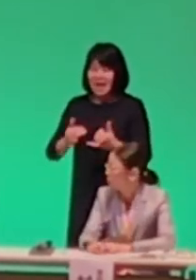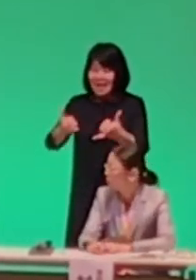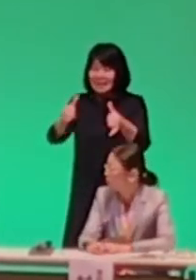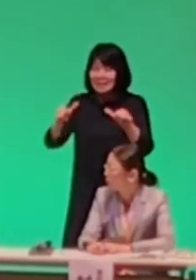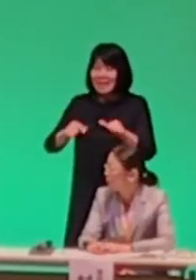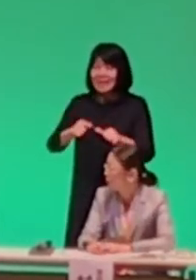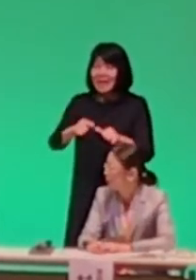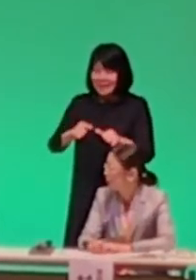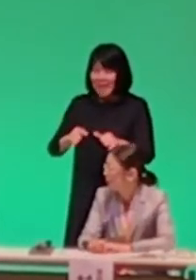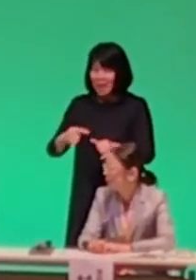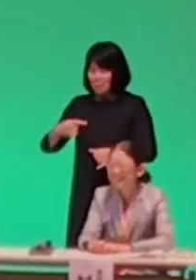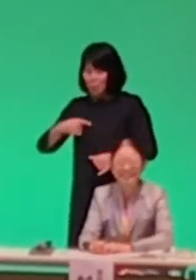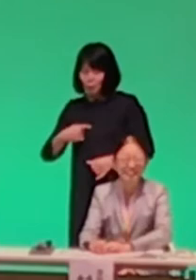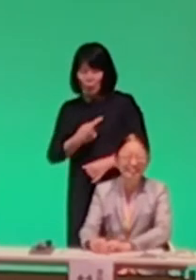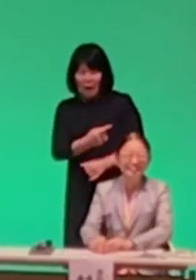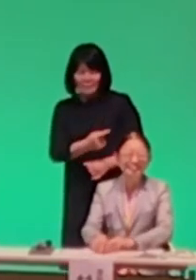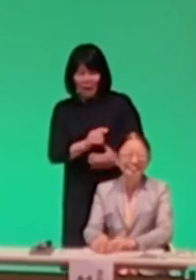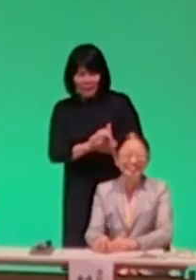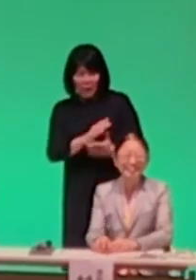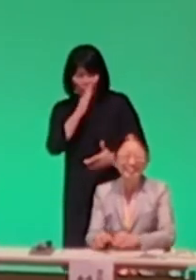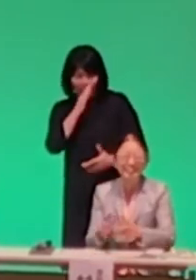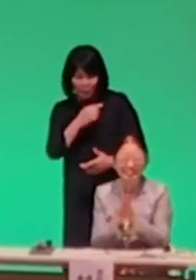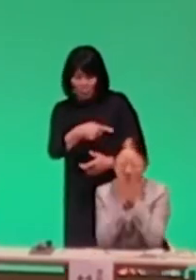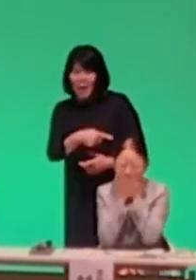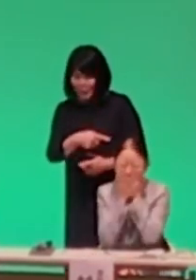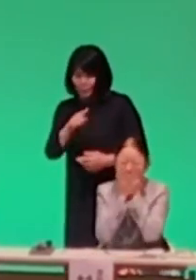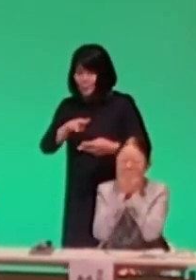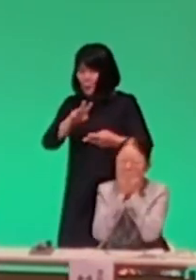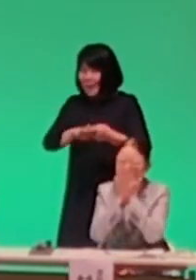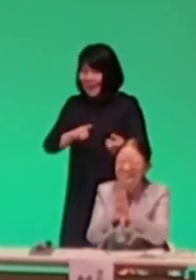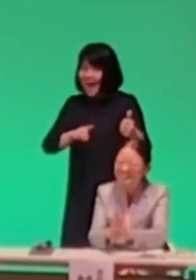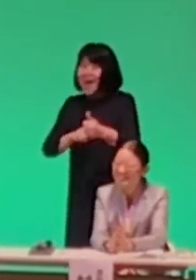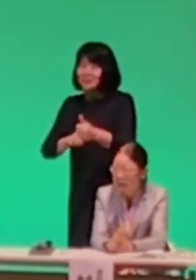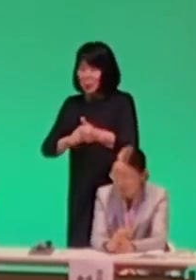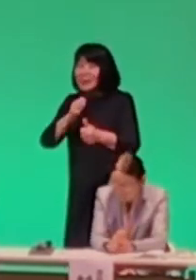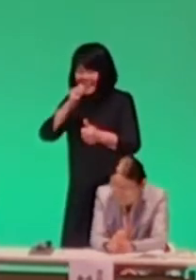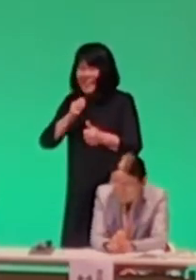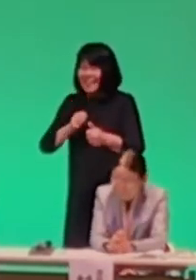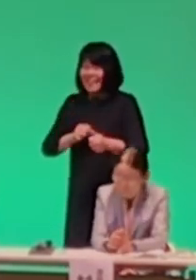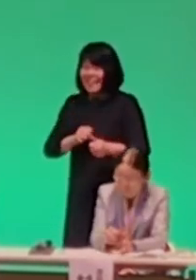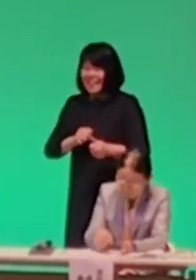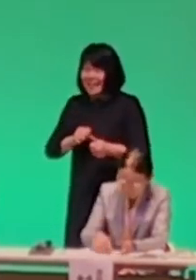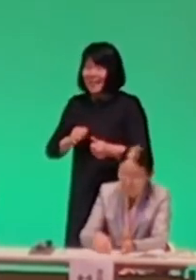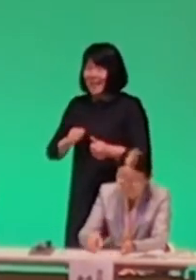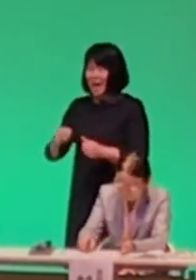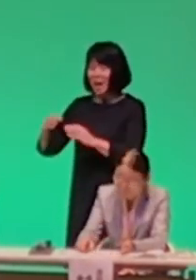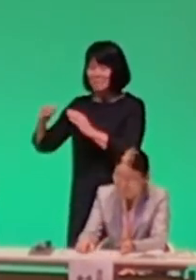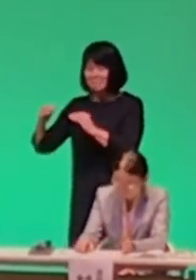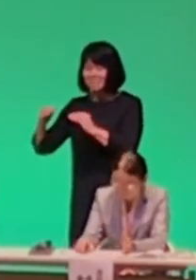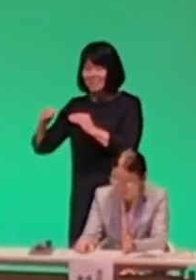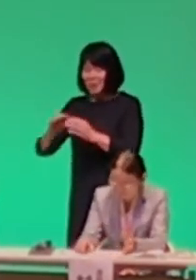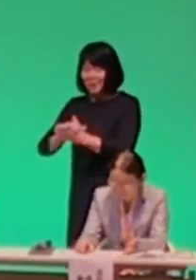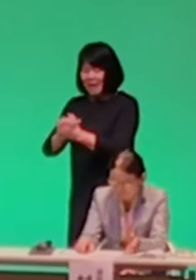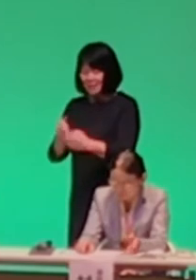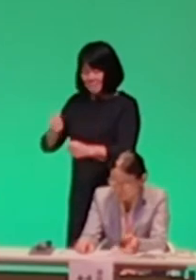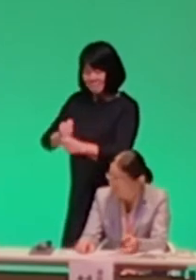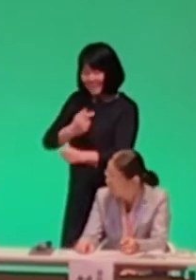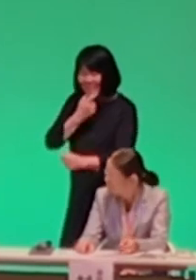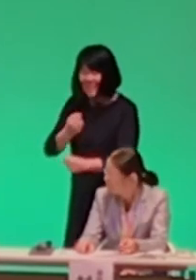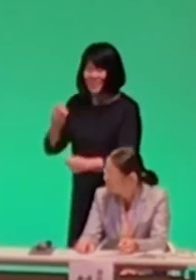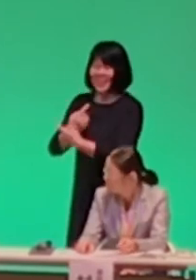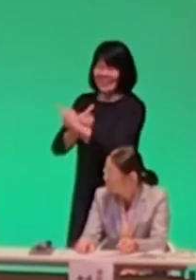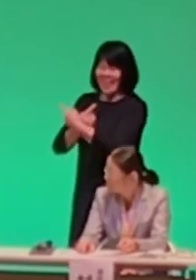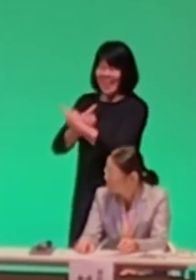仲が悪いと思われている私が入ることで、やっぱりそのきちっと立て直しをしたいっていうご要望をいただきましたので